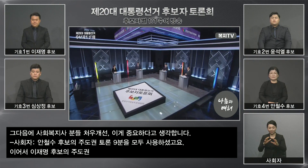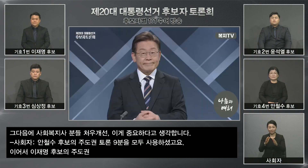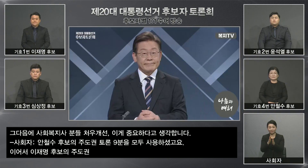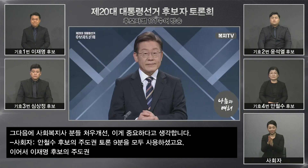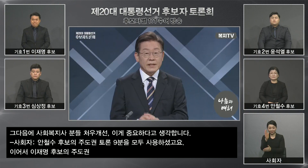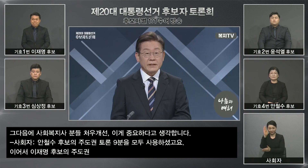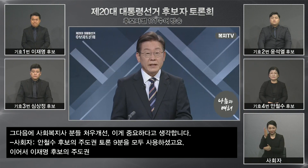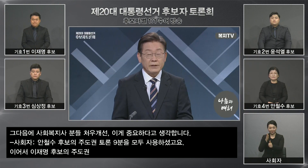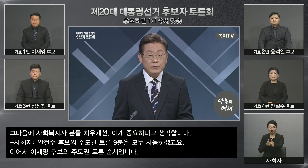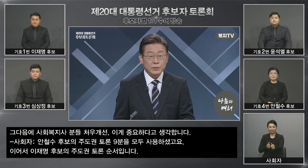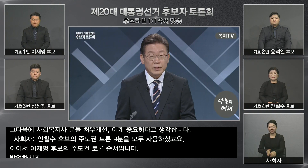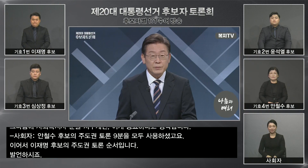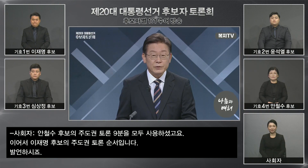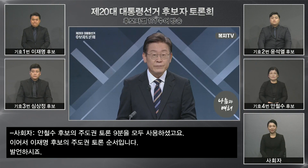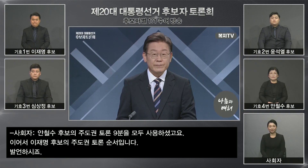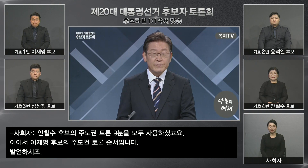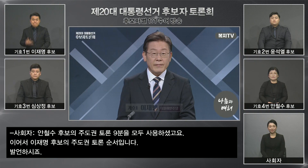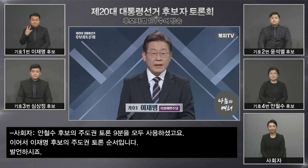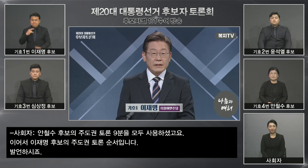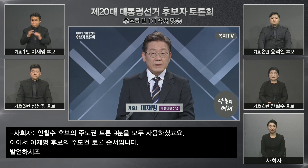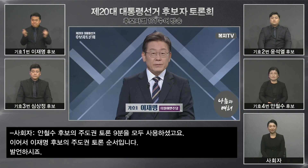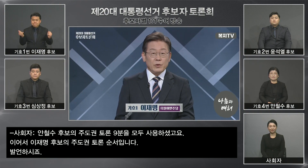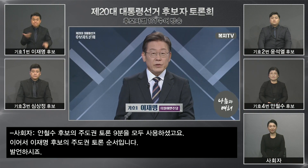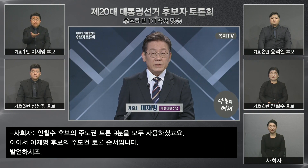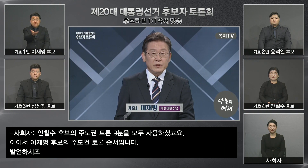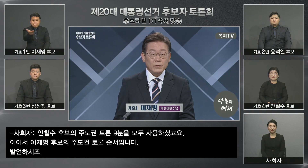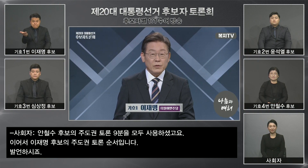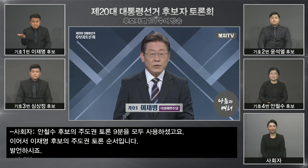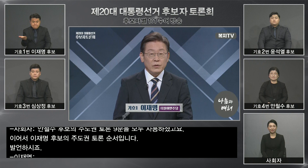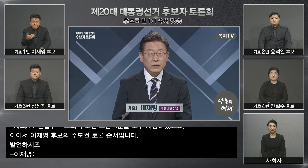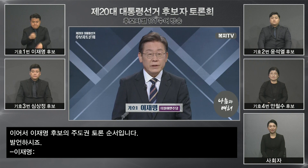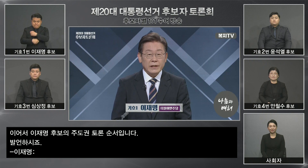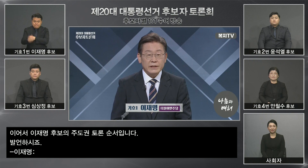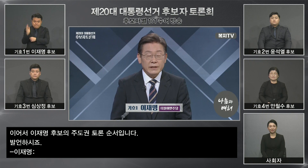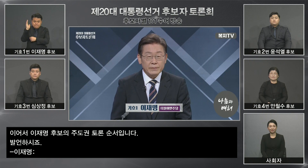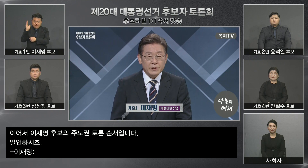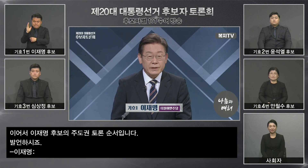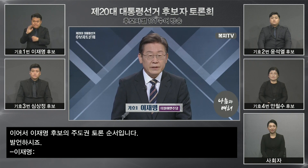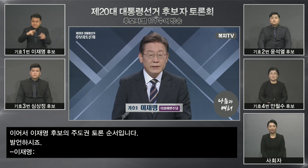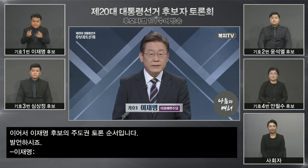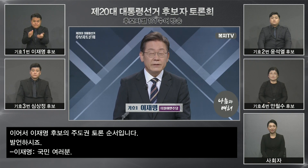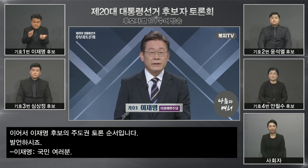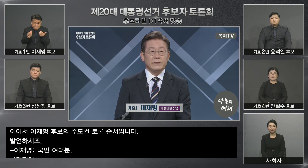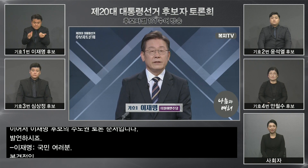발언하시죠. 네, 국민 여러분, 본격적인 토론을 하기에